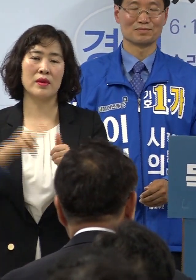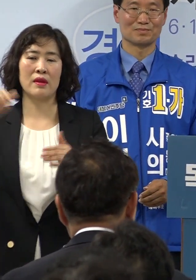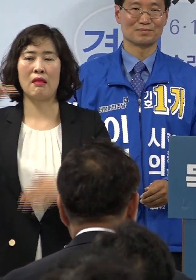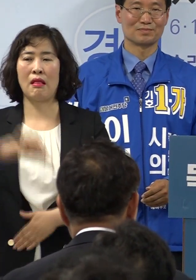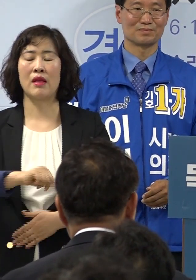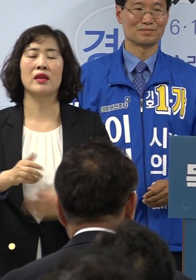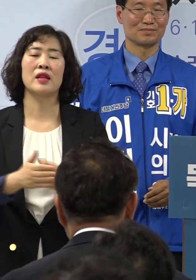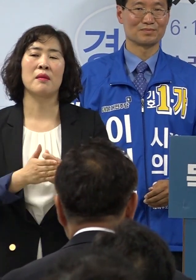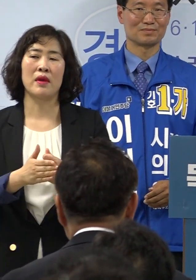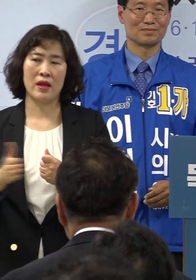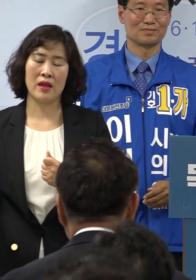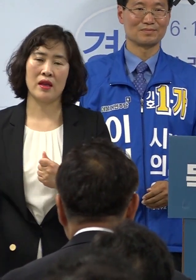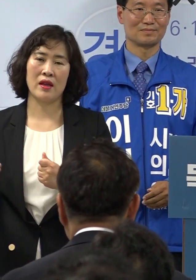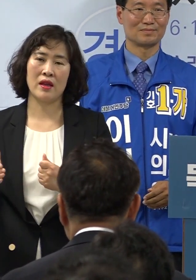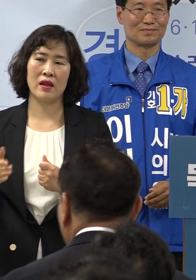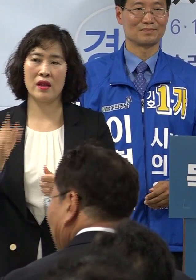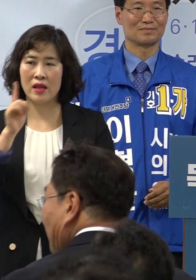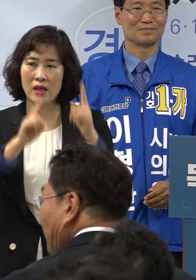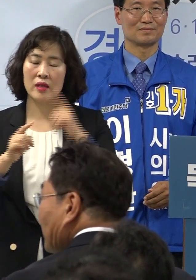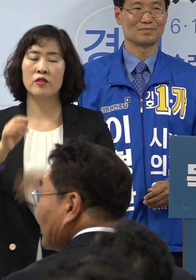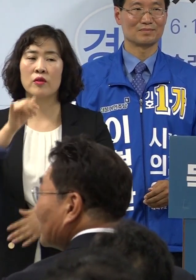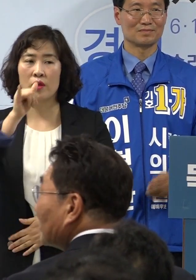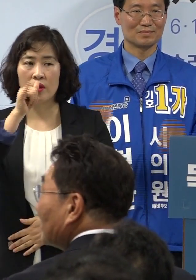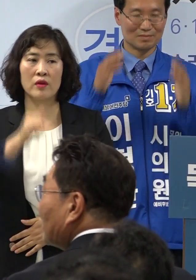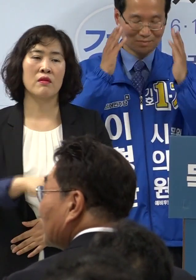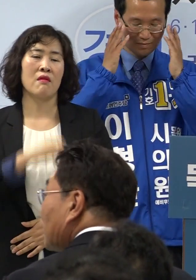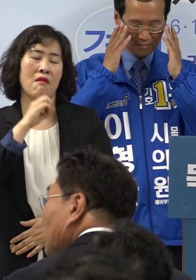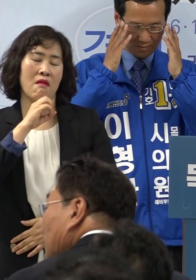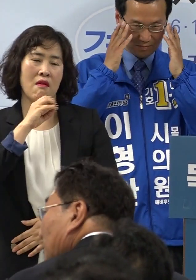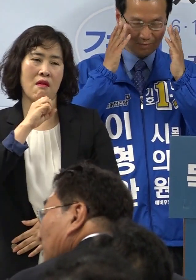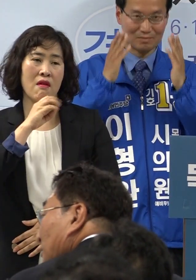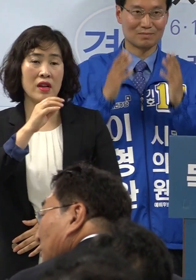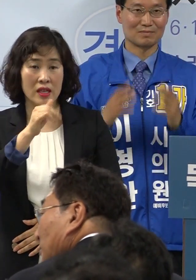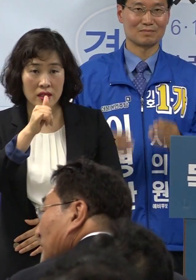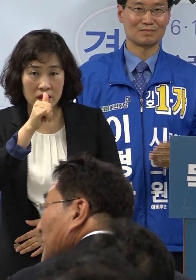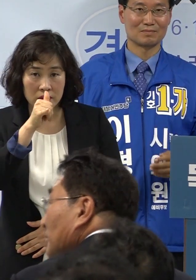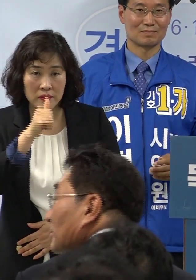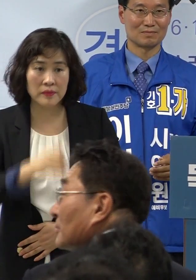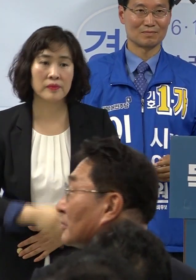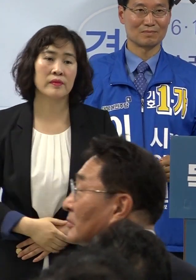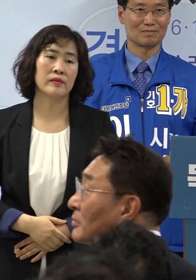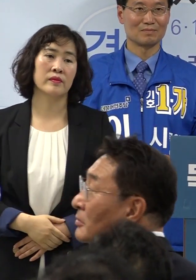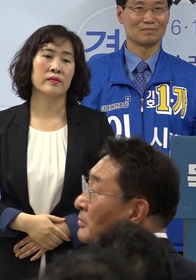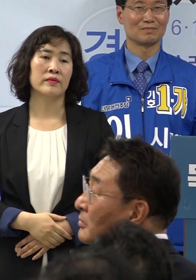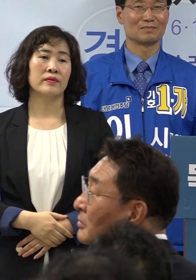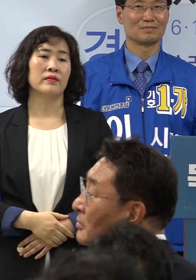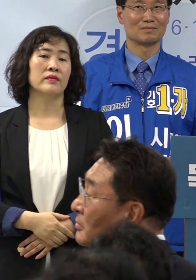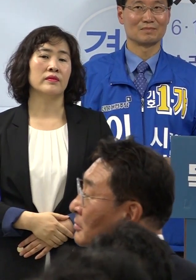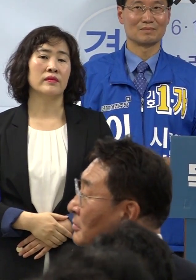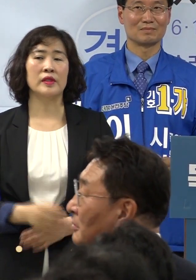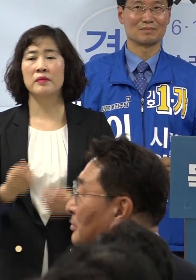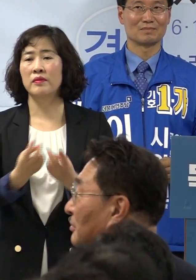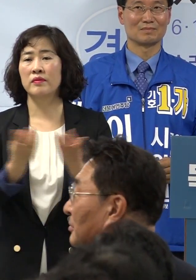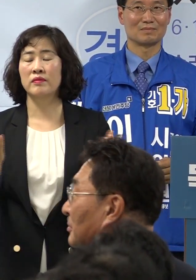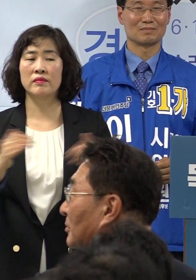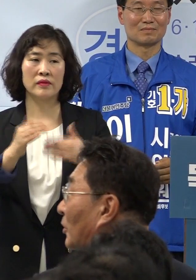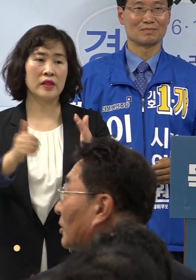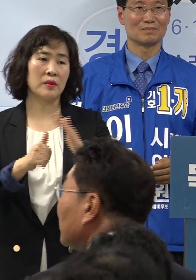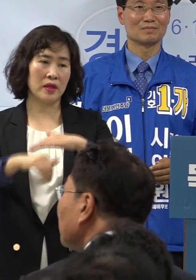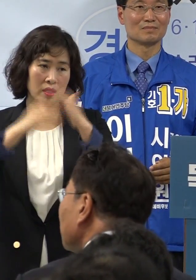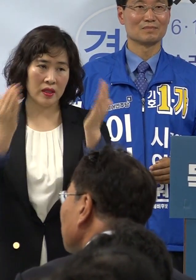됐으니까 그만큼 상처도 깊으실 것이고 좀 원망도 많겠죠. 어떡합니까? 당 대표가